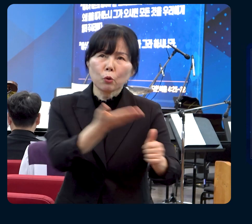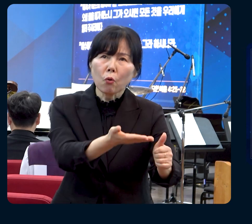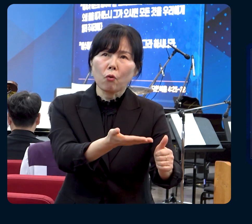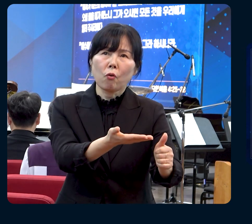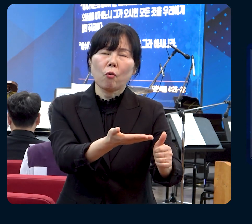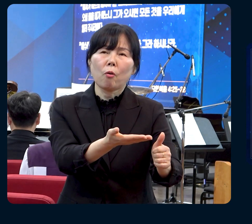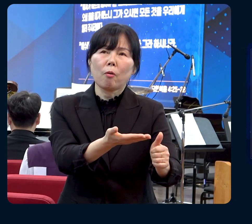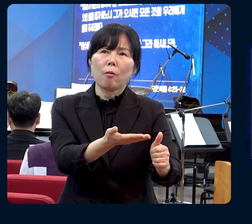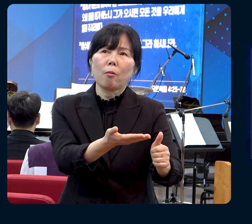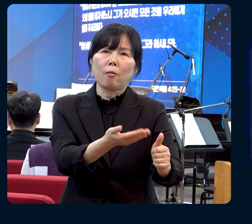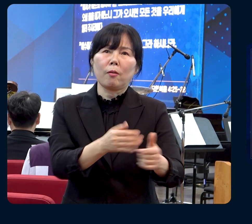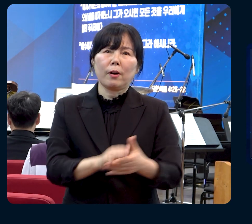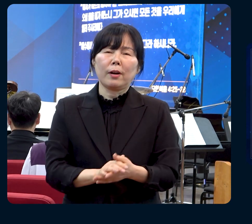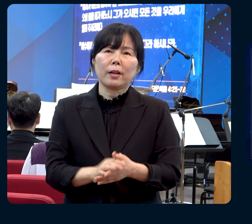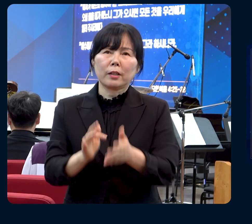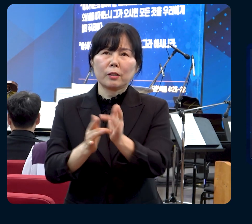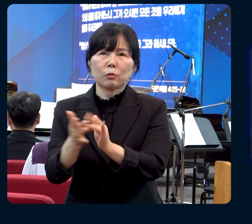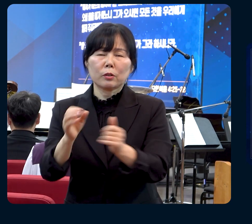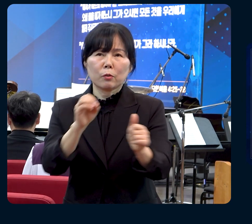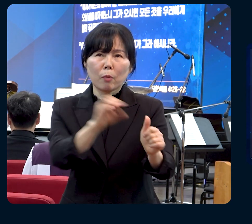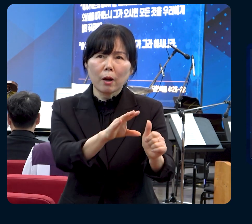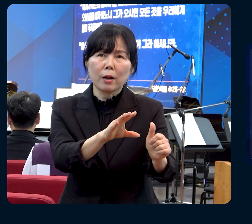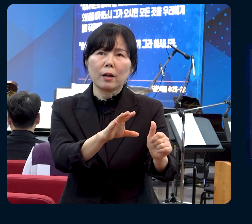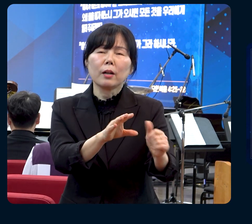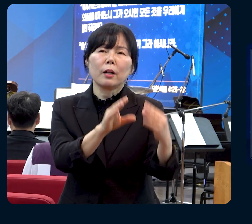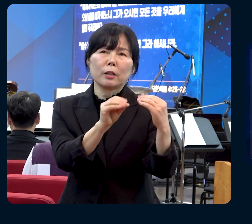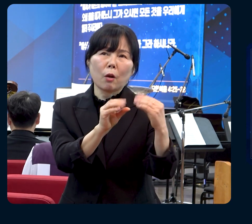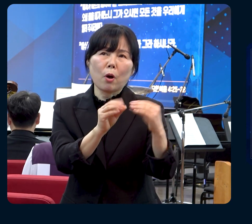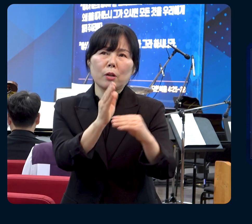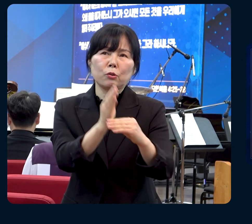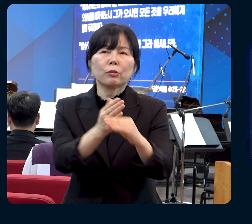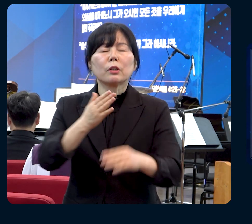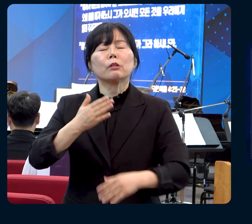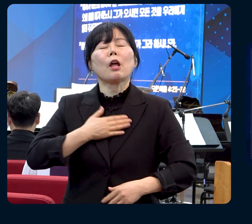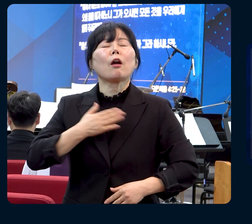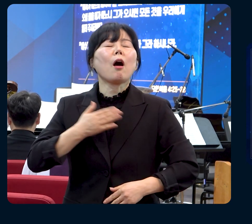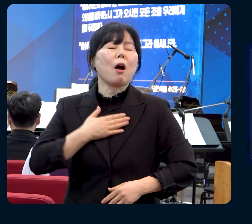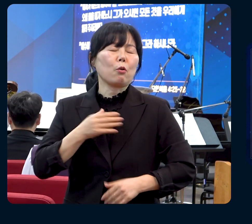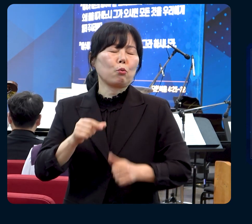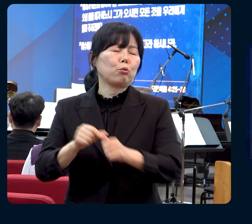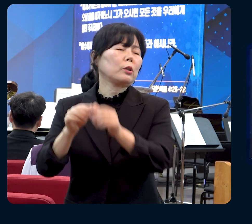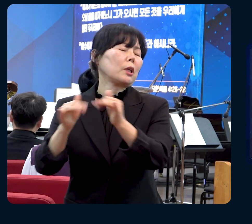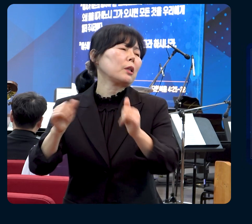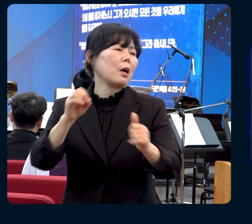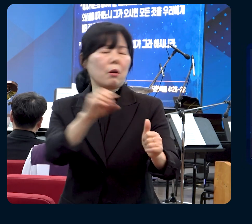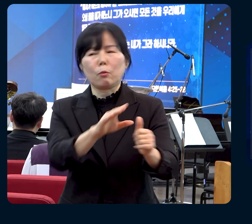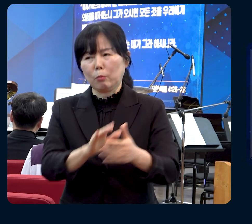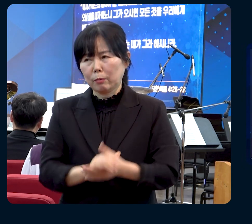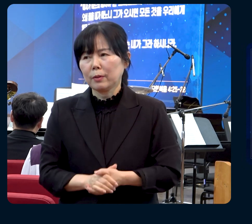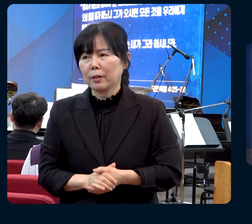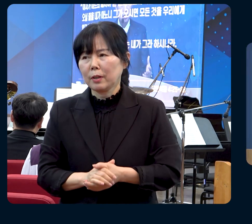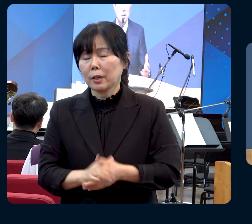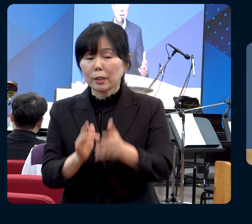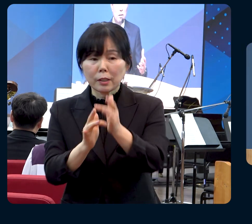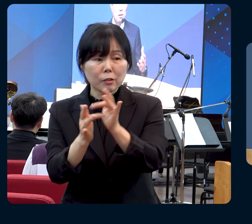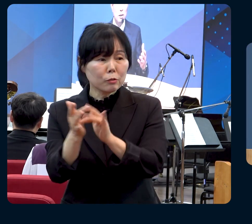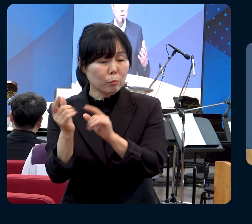알려주시리이다. 예수께서 이르시되 내게 말하는 내가 그라 하시니라. 이 예수님의